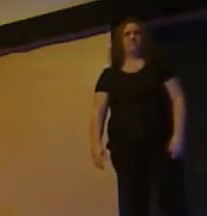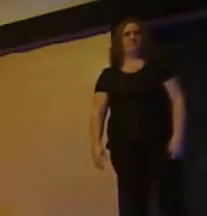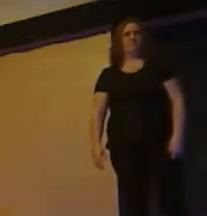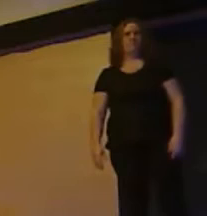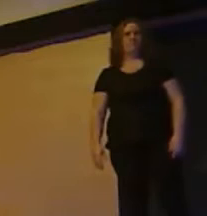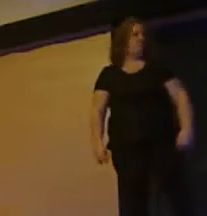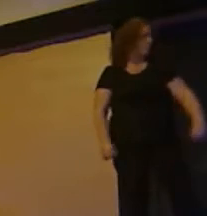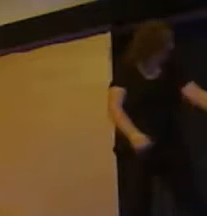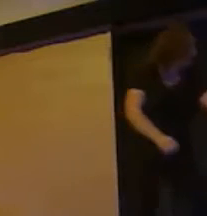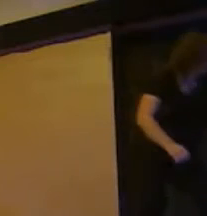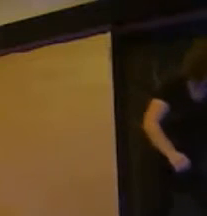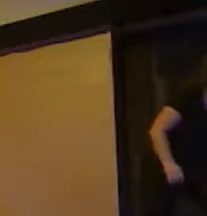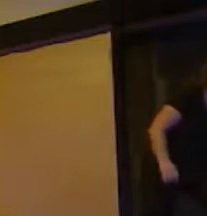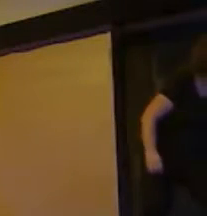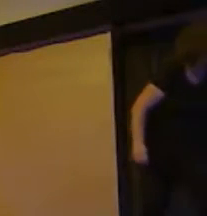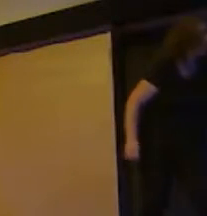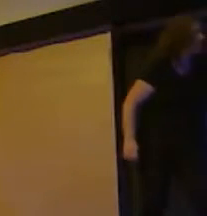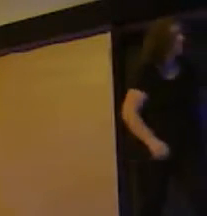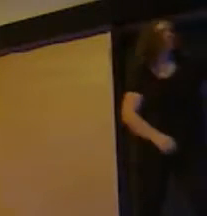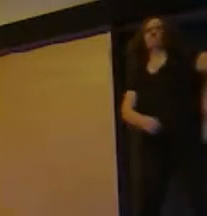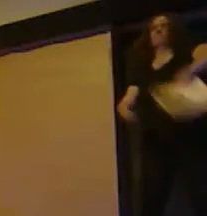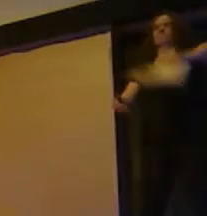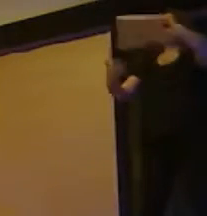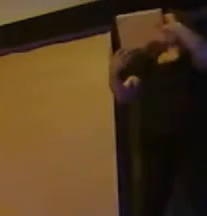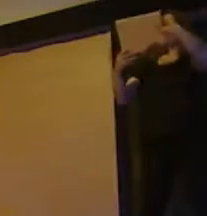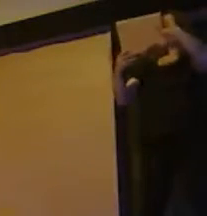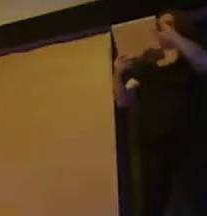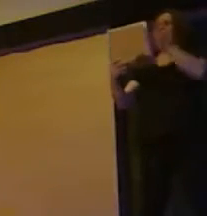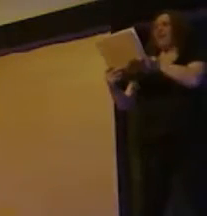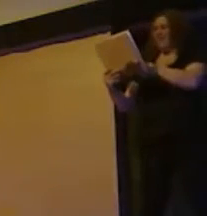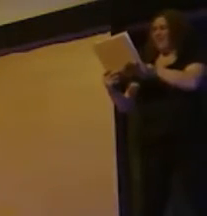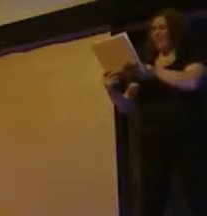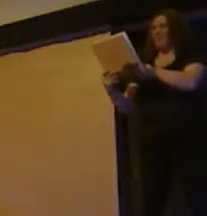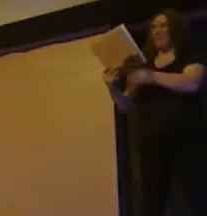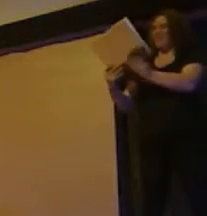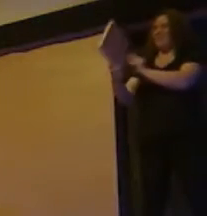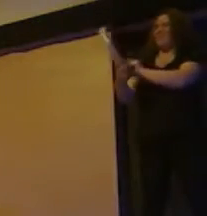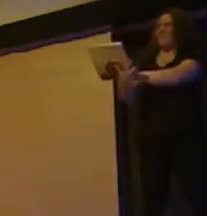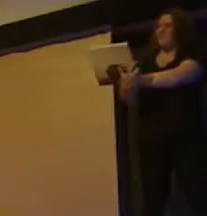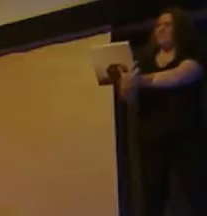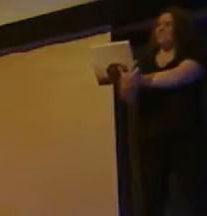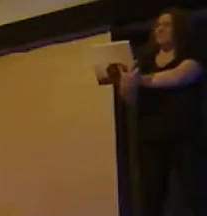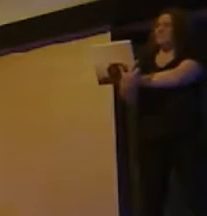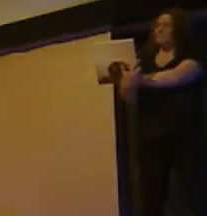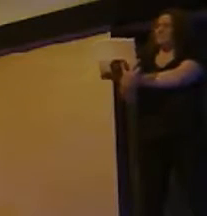De su zurrón sacó un libro en el que se leía el título